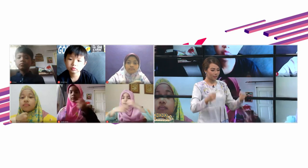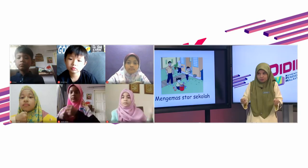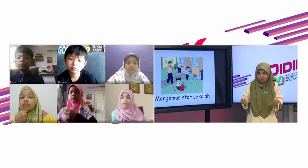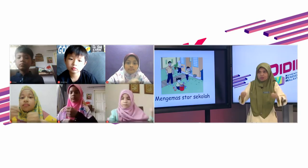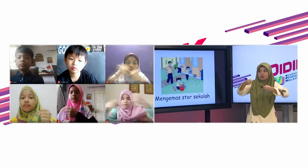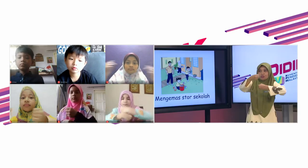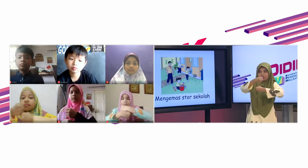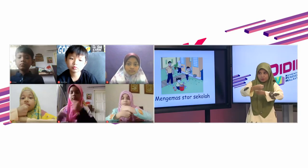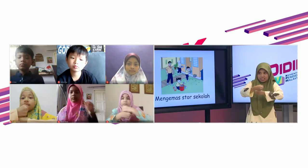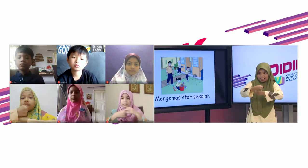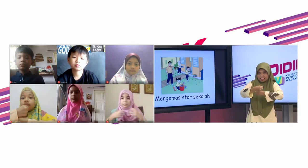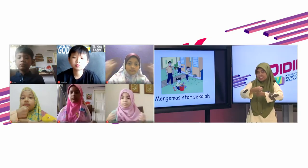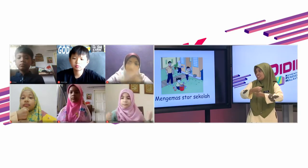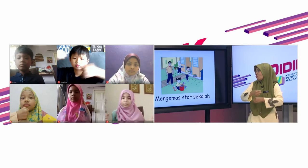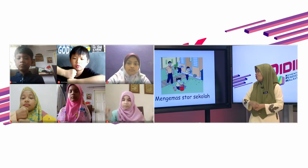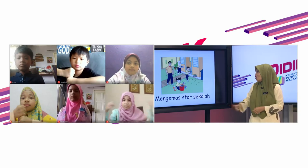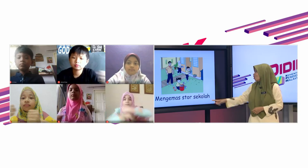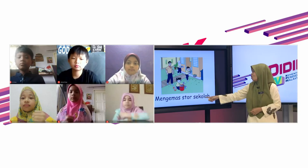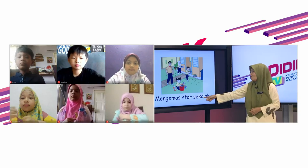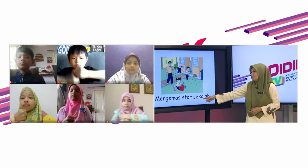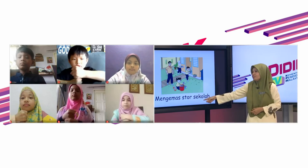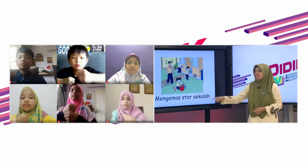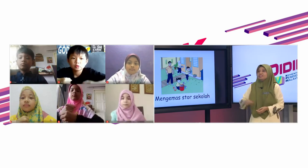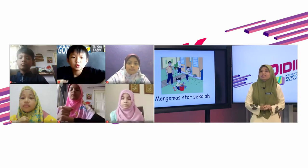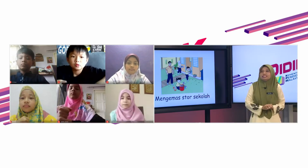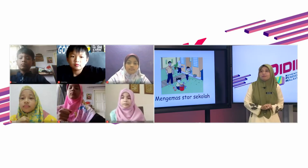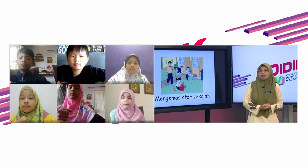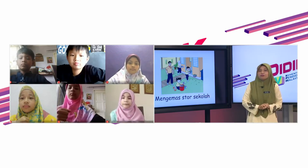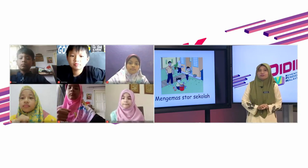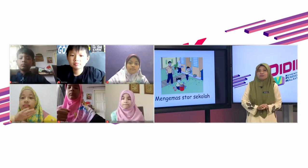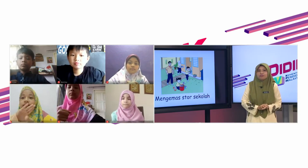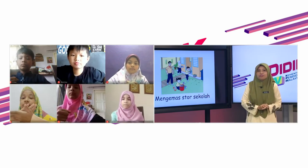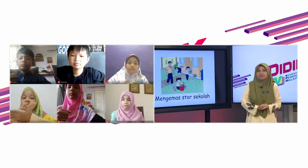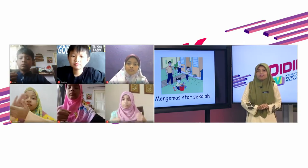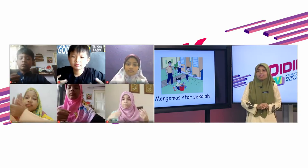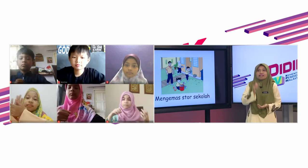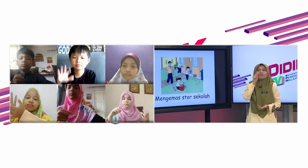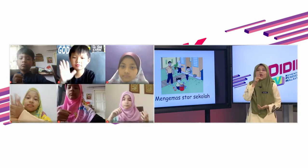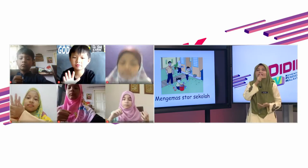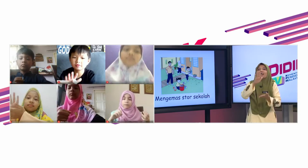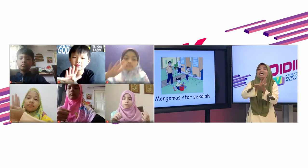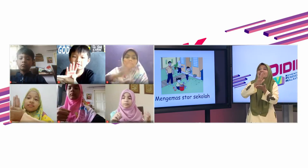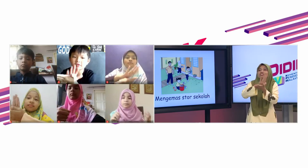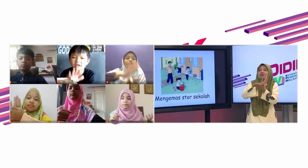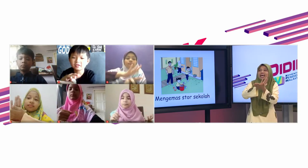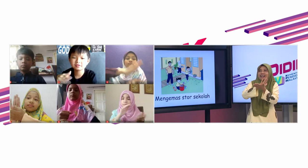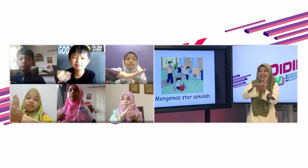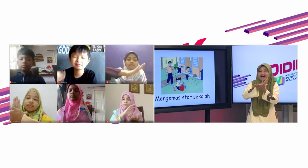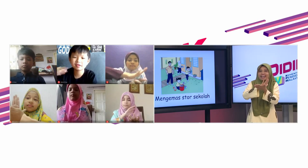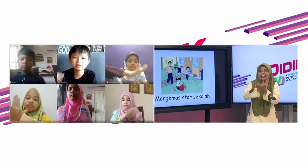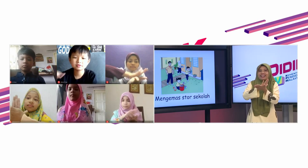Satu. Dua. Store. Se. Apa tu? Sekolah. Akifah apa?